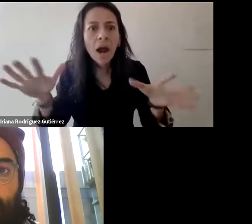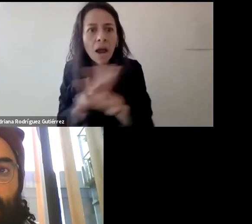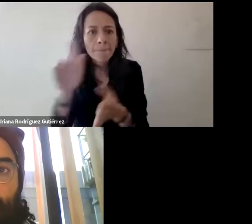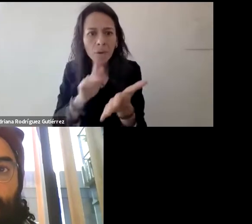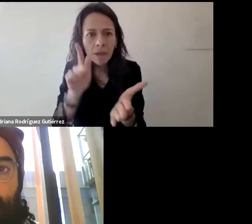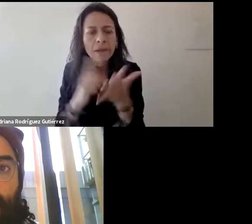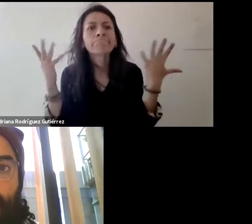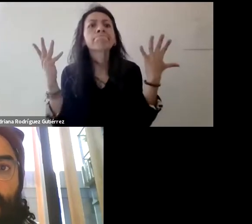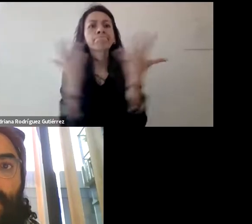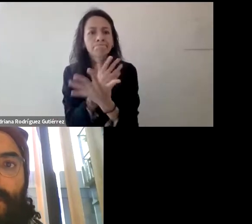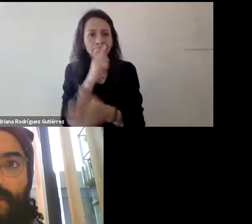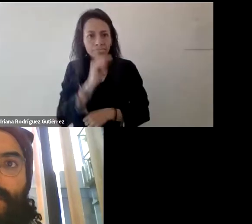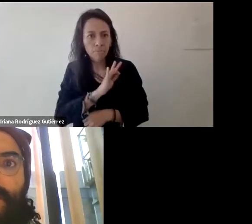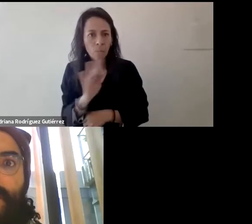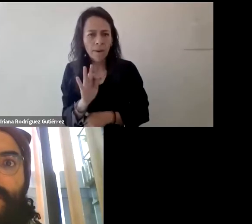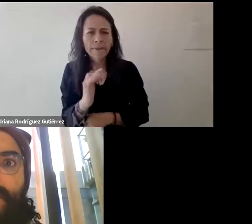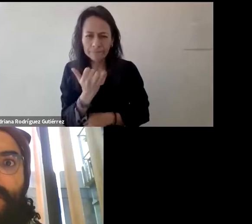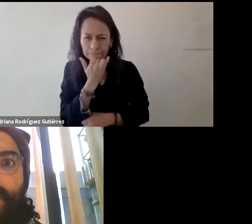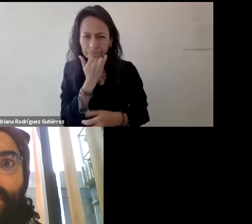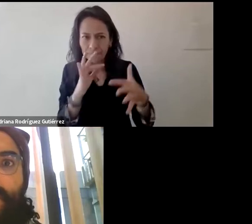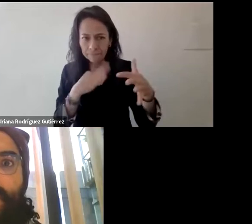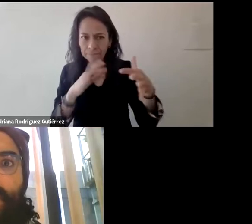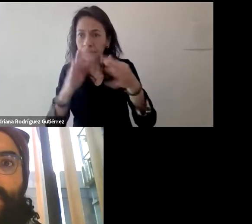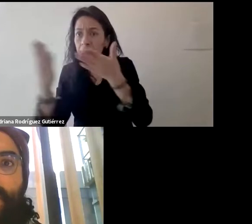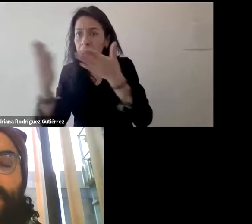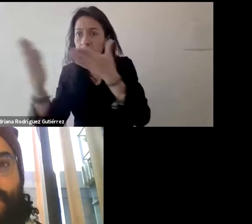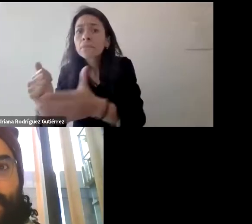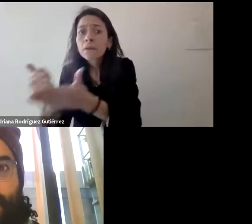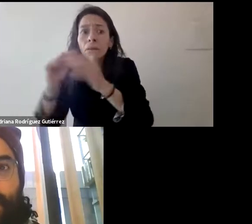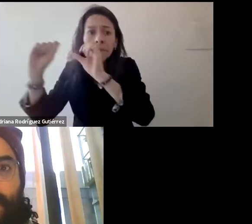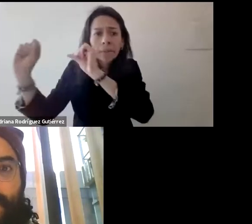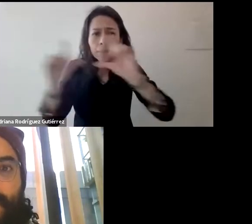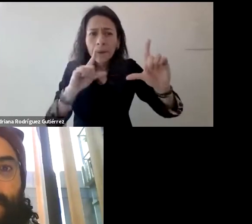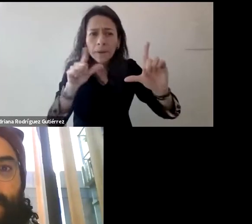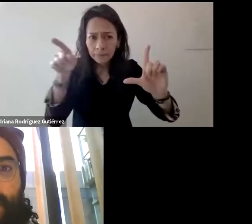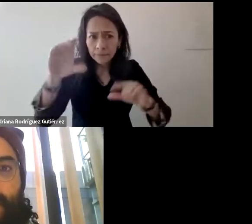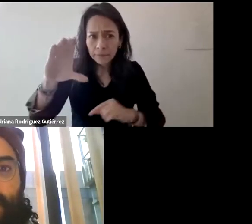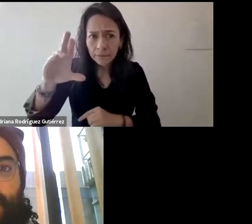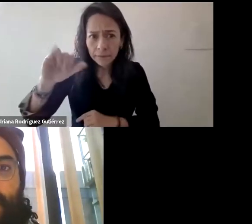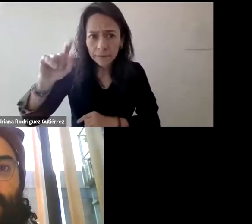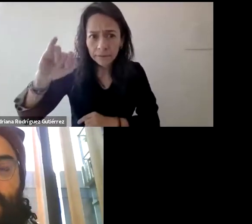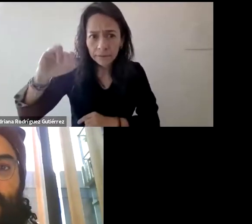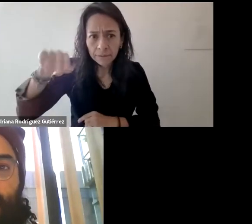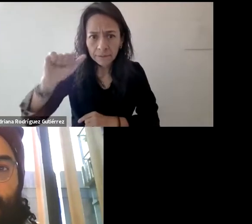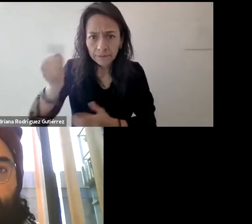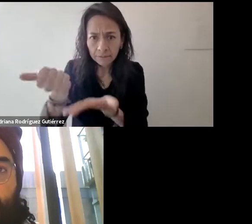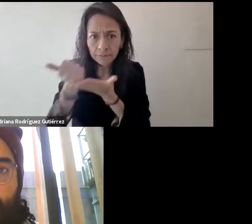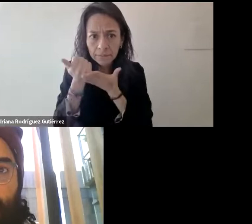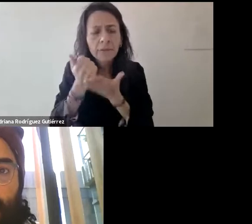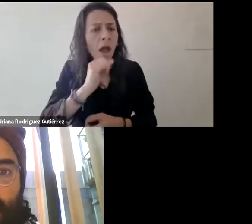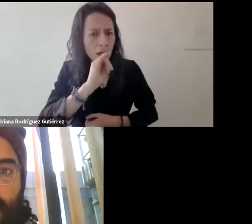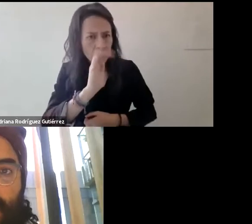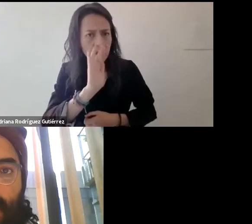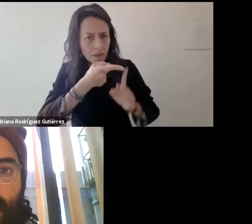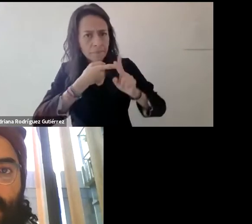quién la va a poner. Cristina. Sí, en este momento la estoy compartiendo.